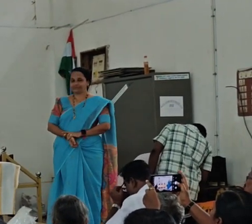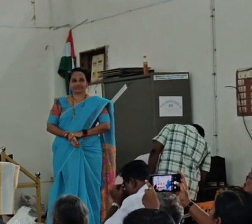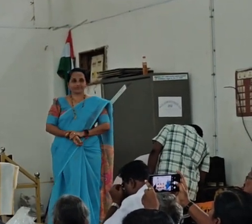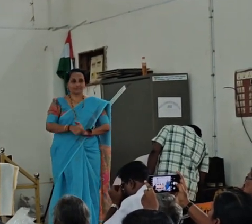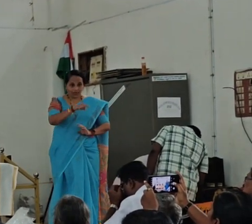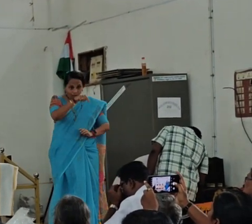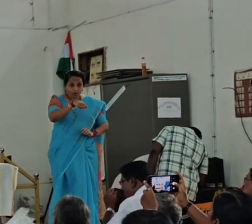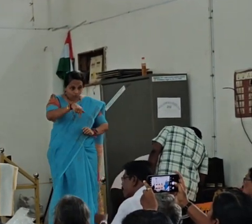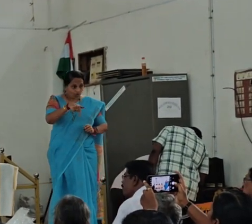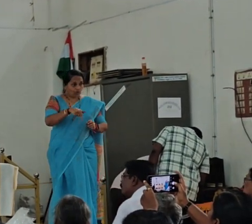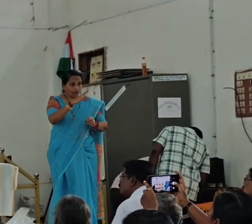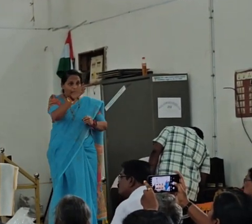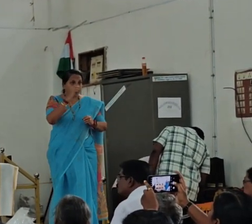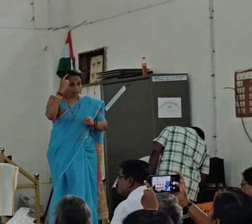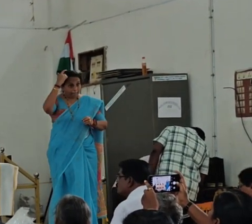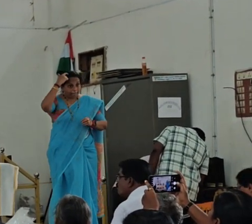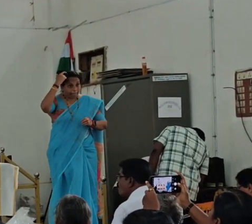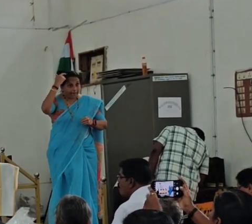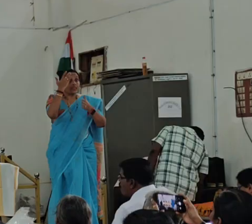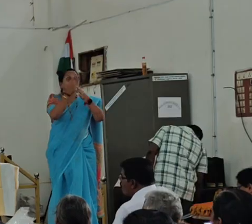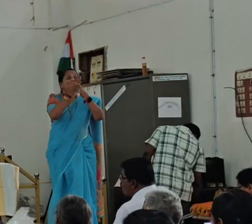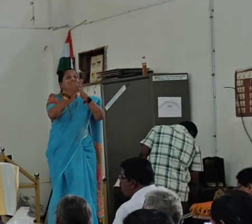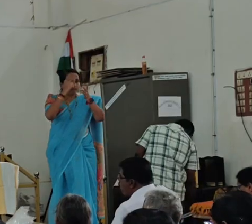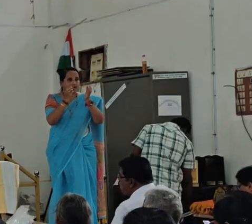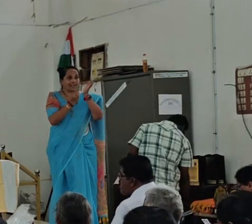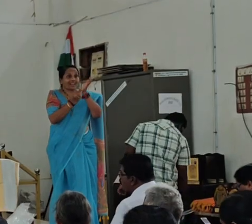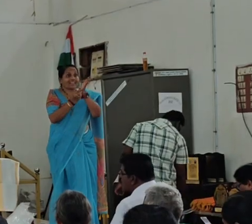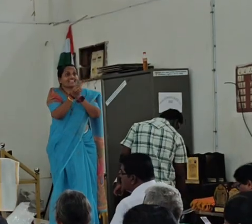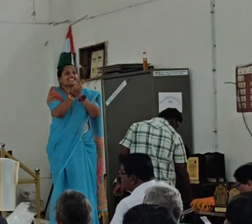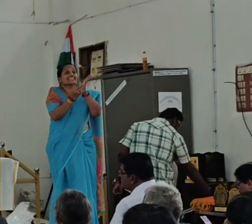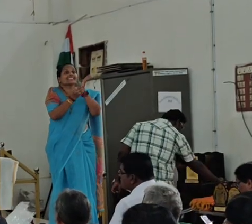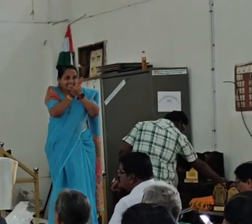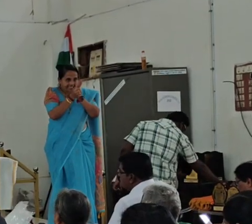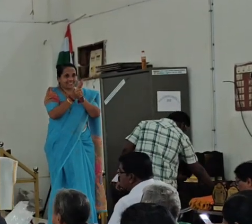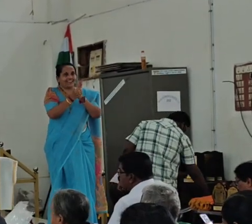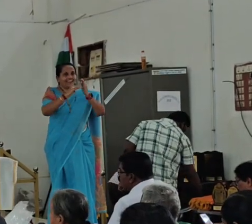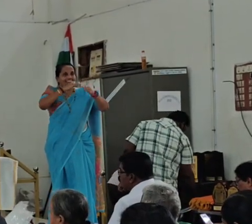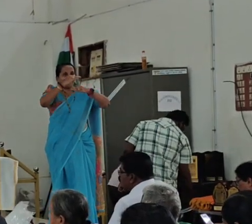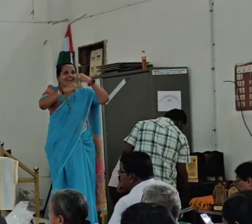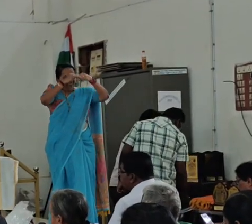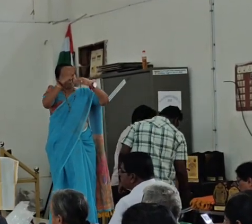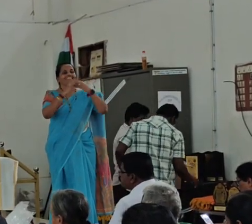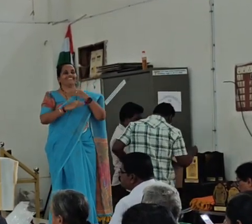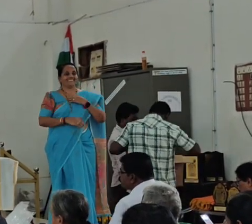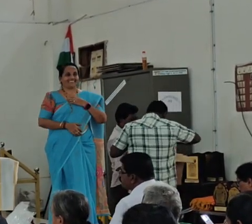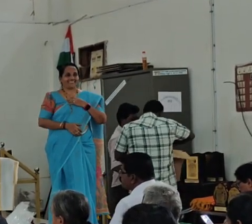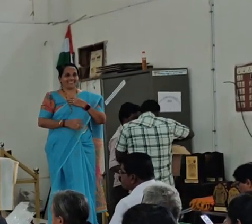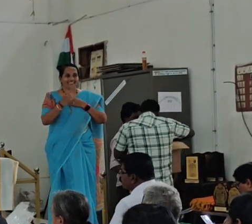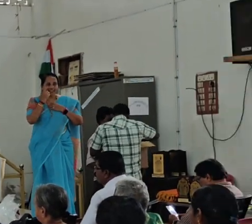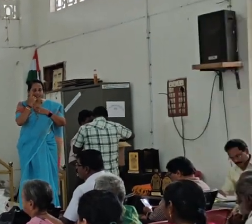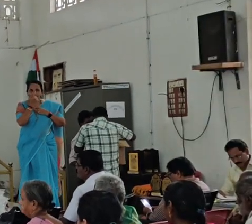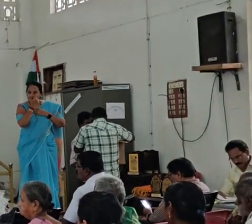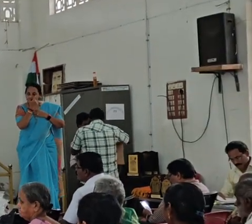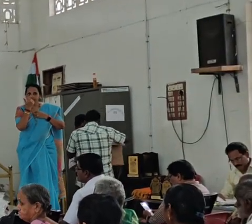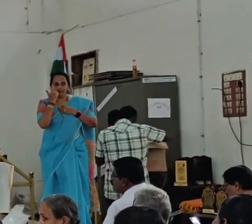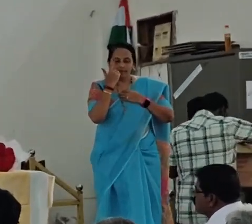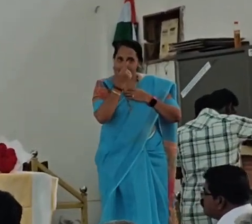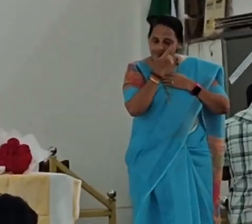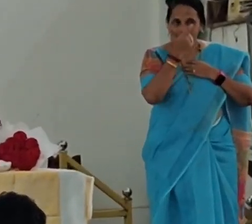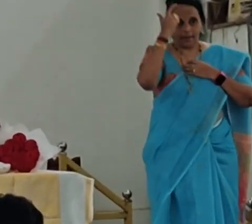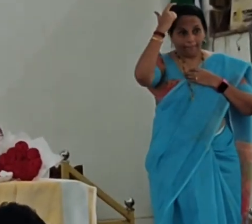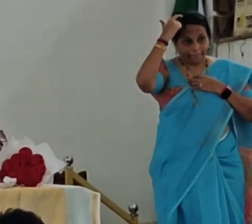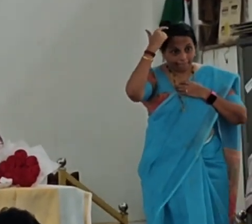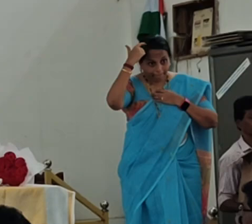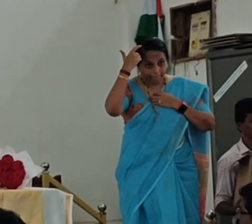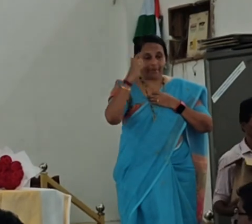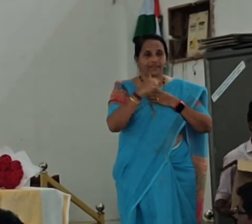ఆపర్చునిటీ. మనం బ్రెయిన్తో, ఎస్పెషల్లీ మీ వర్క్ అయితే కంటి చూపుతో, కళ్ళతో,